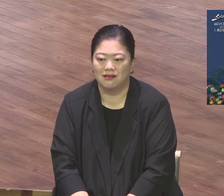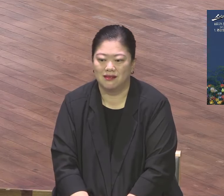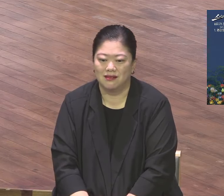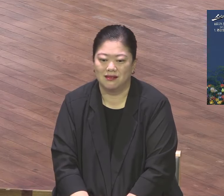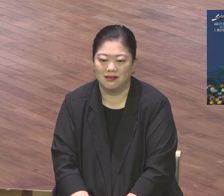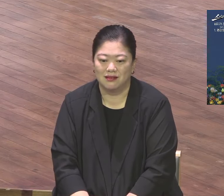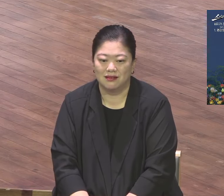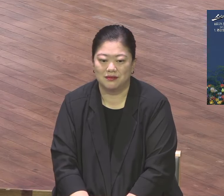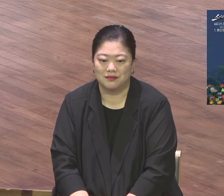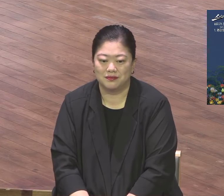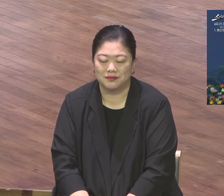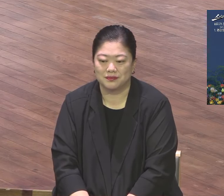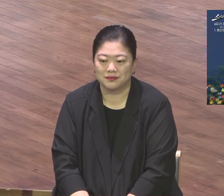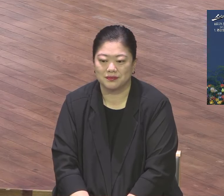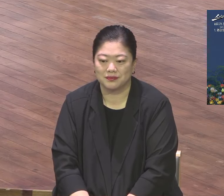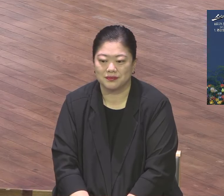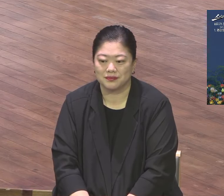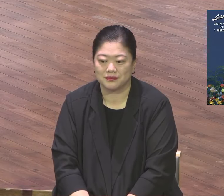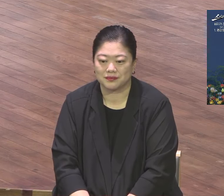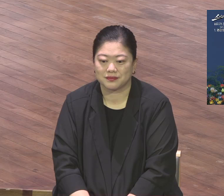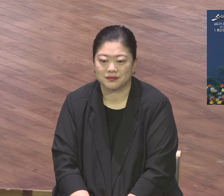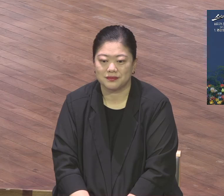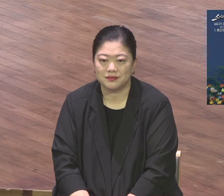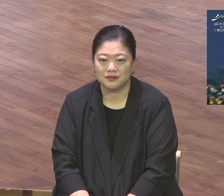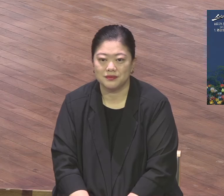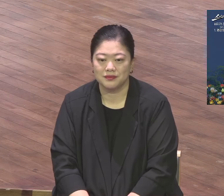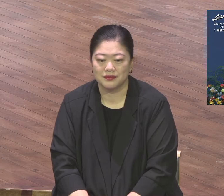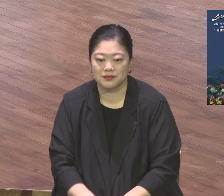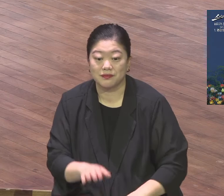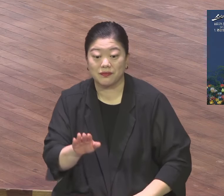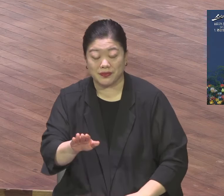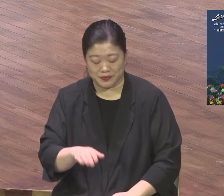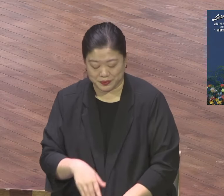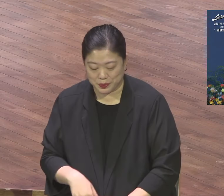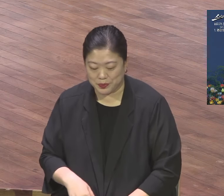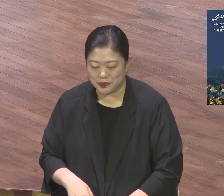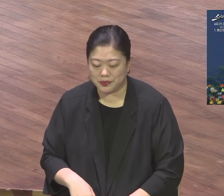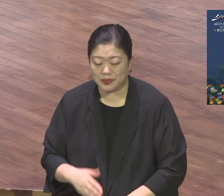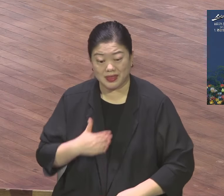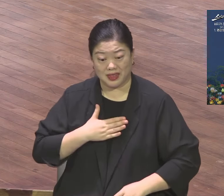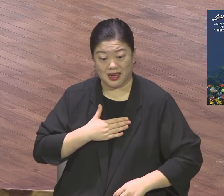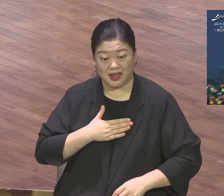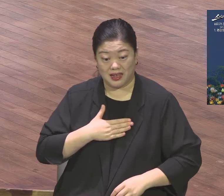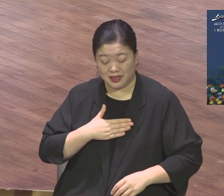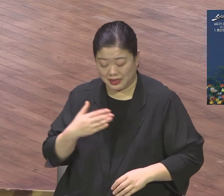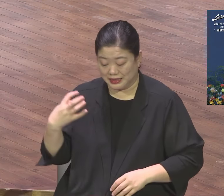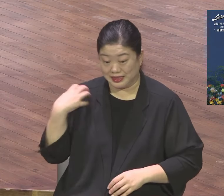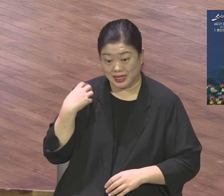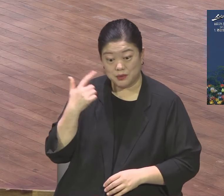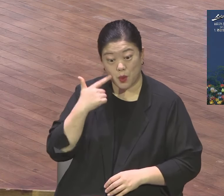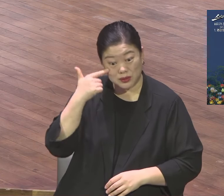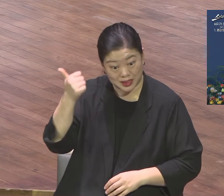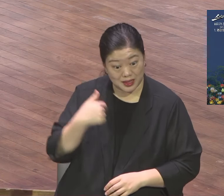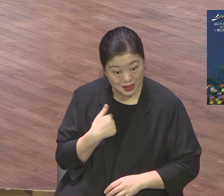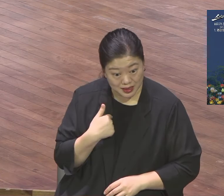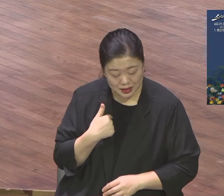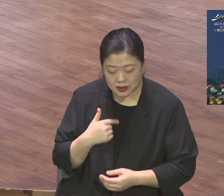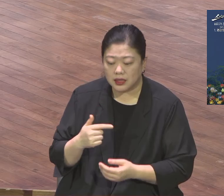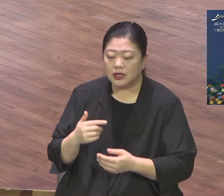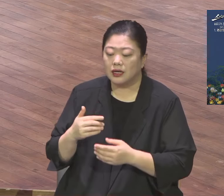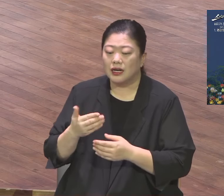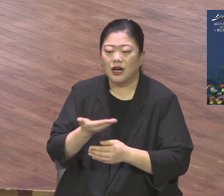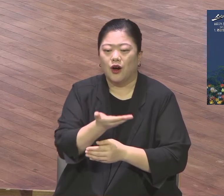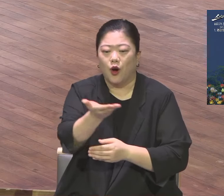여러분들이 담임 목사가 국내 국외로 여러분을 대표해서 2, 3천 5천족 땅을